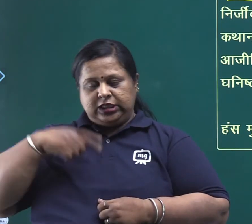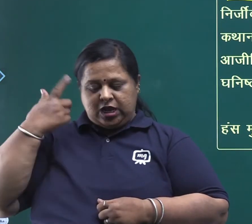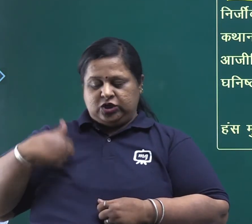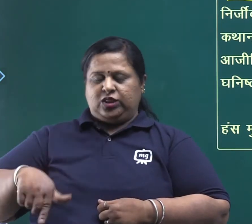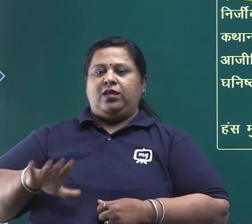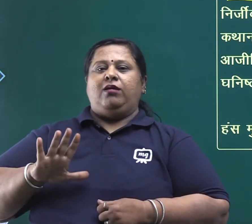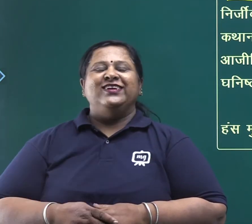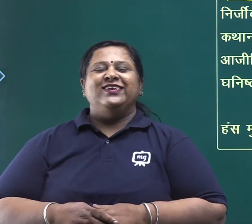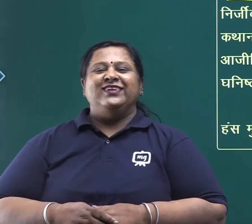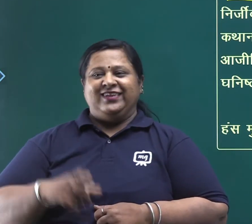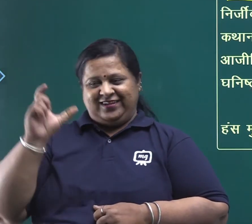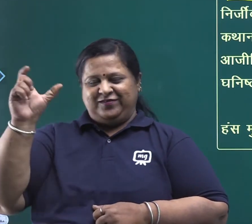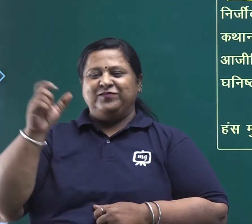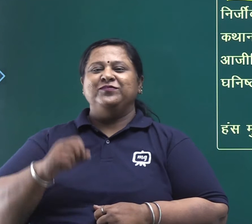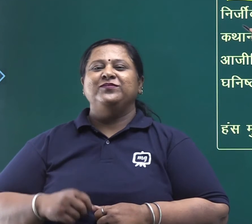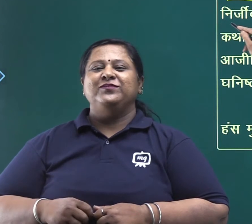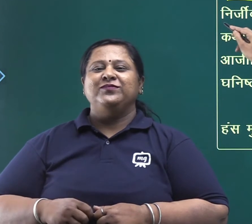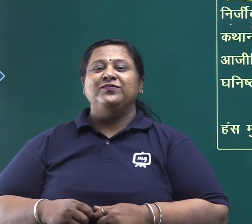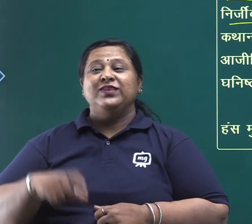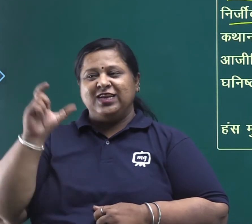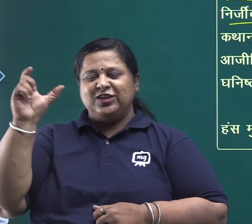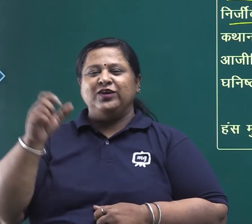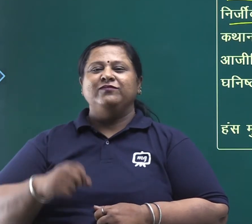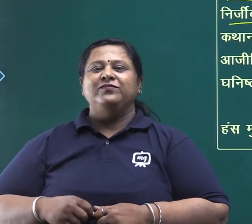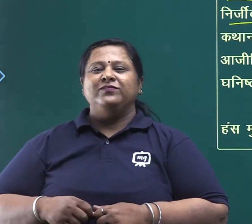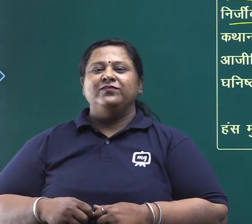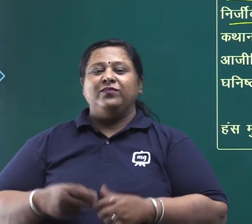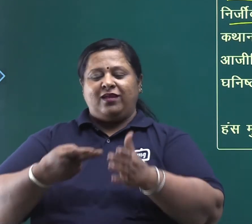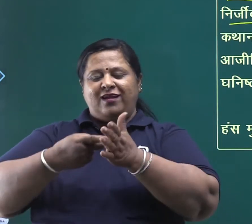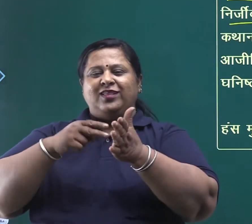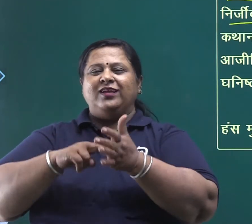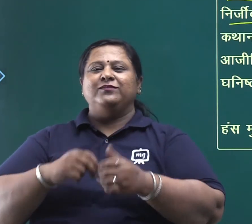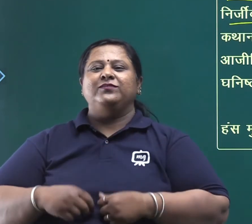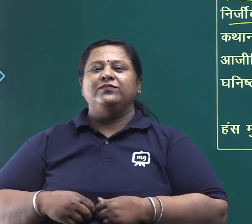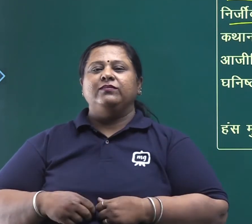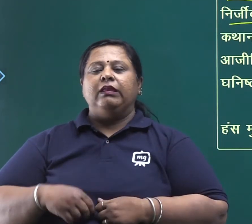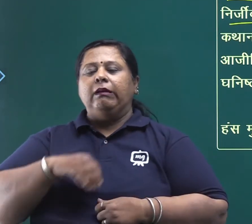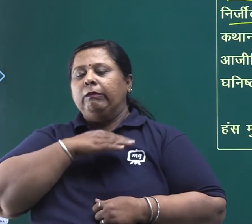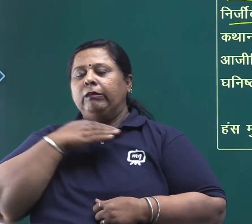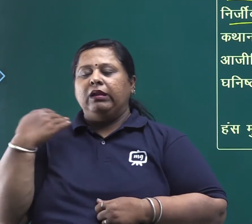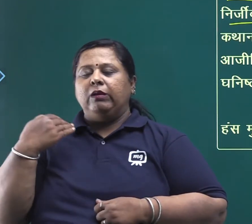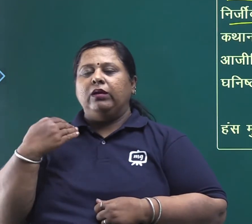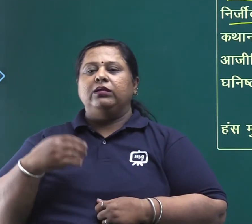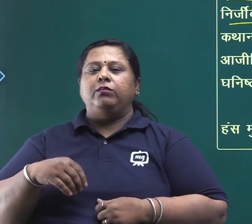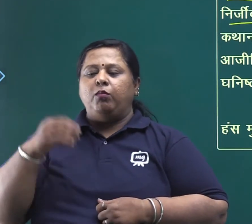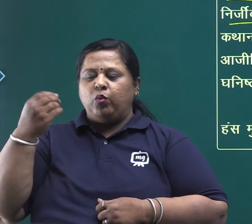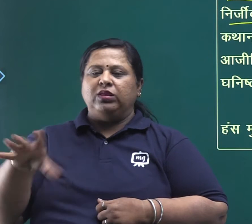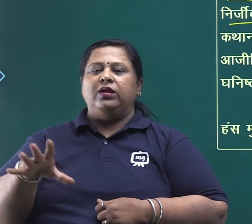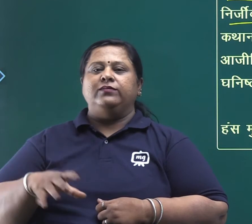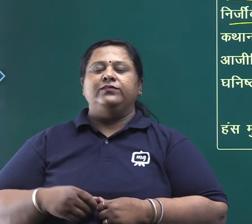जिंदा। शब्द है निर्जीव, अर्थ होगा मरा हुआ,